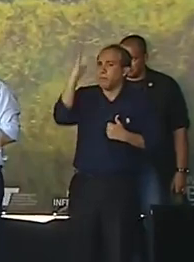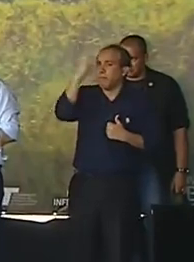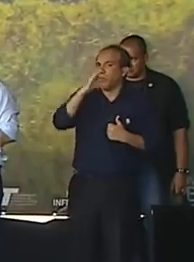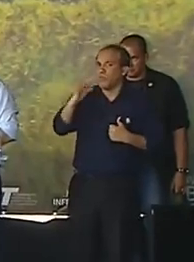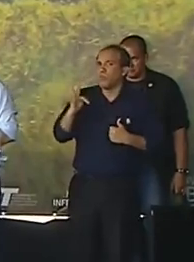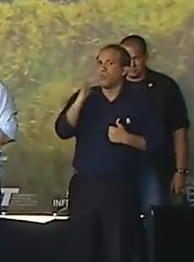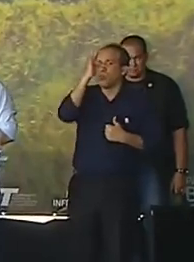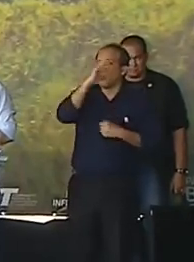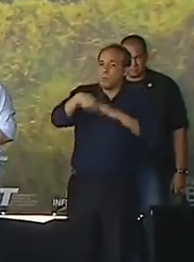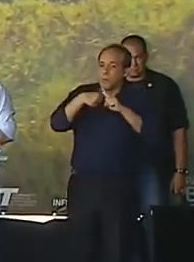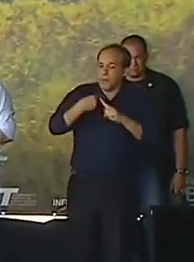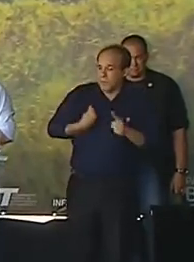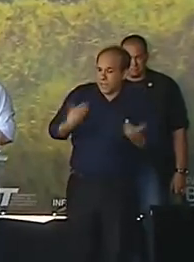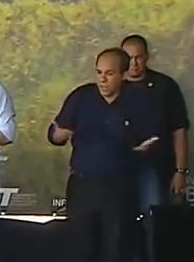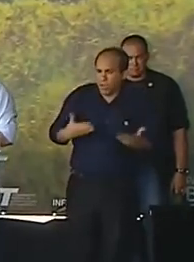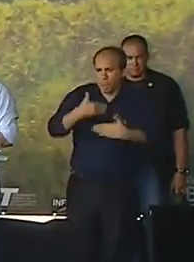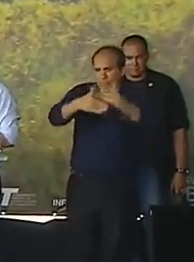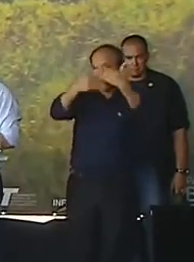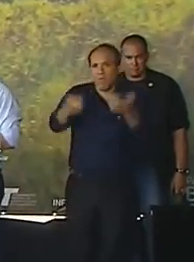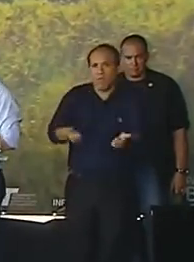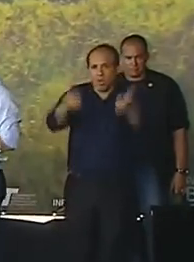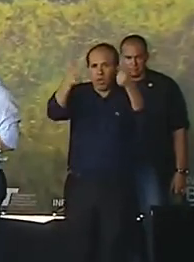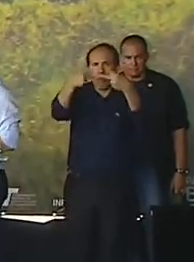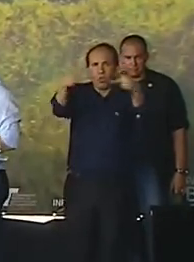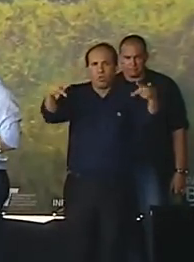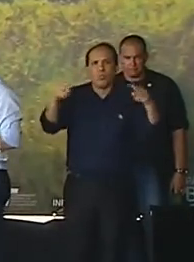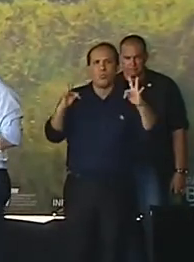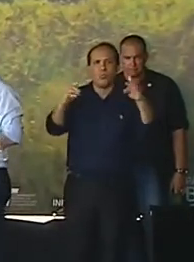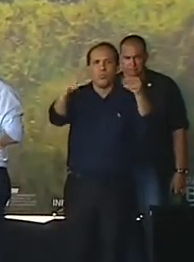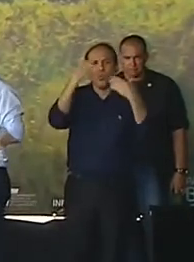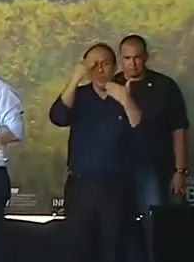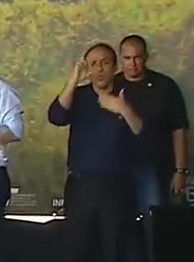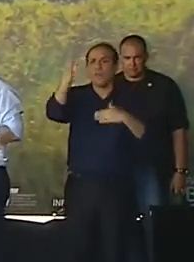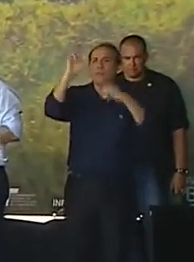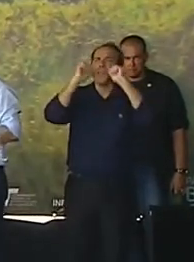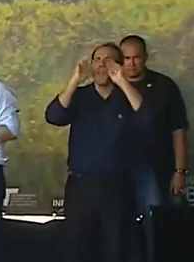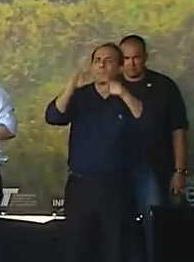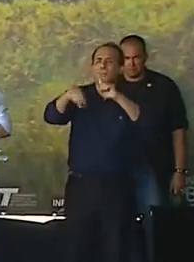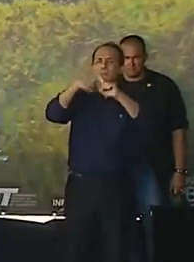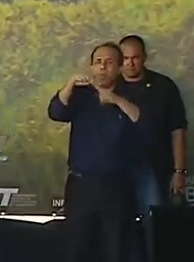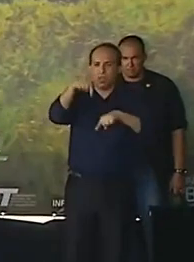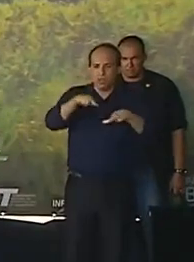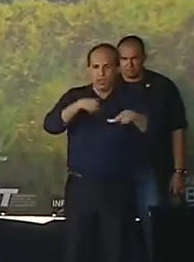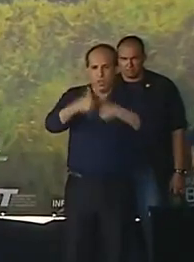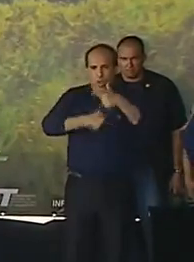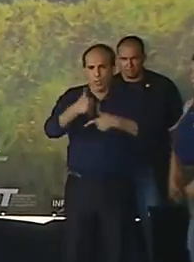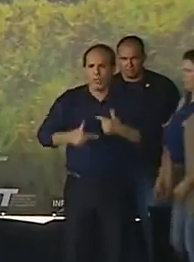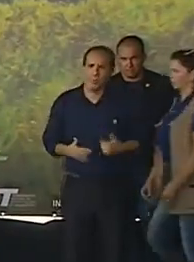futuro, mas do presente para todos nós. Muito obrigado, que Deus abençoe mais essa obra.